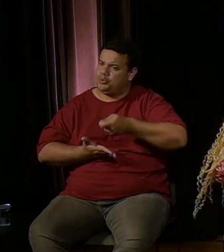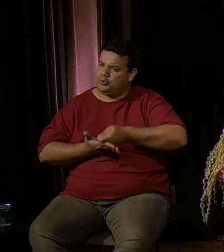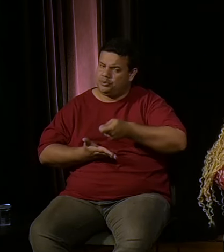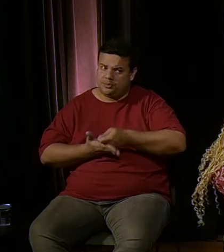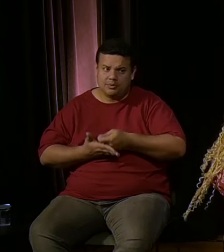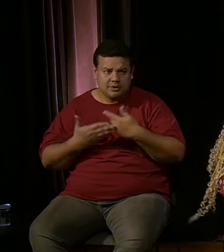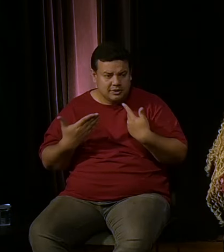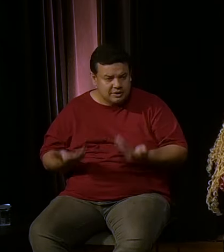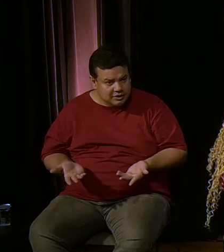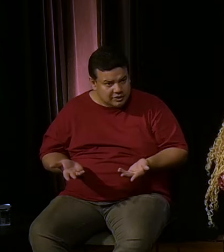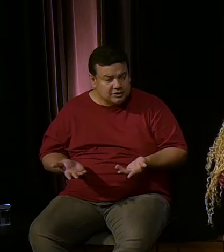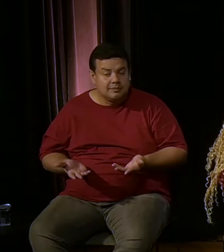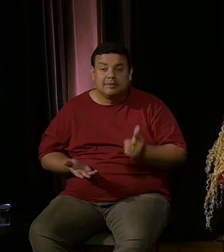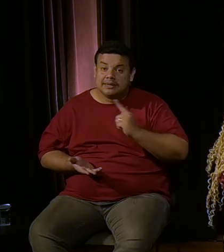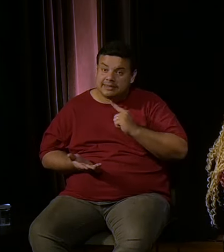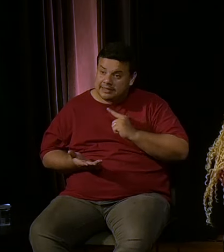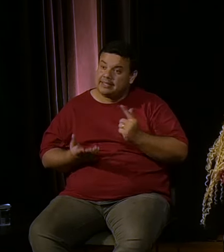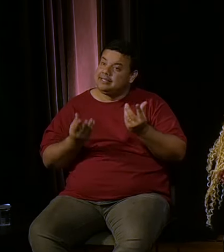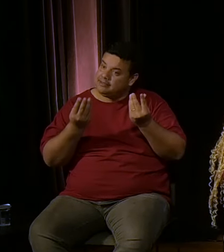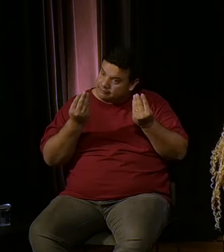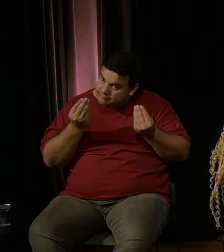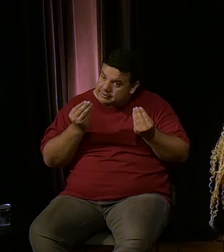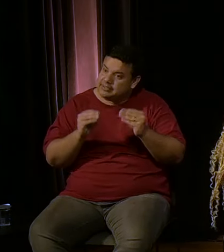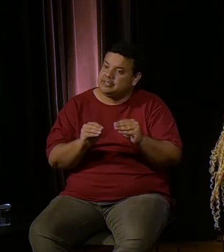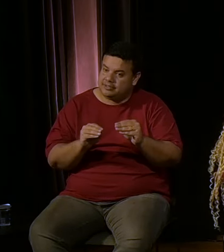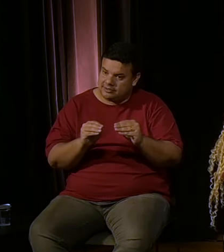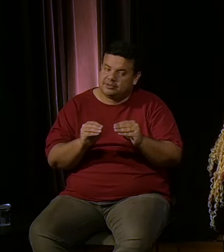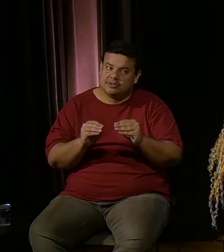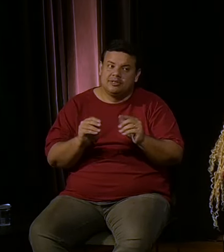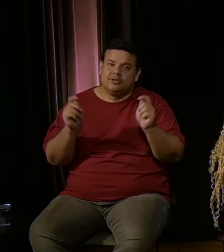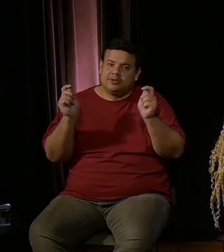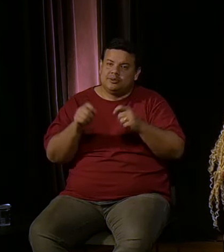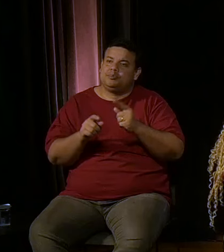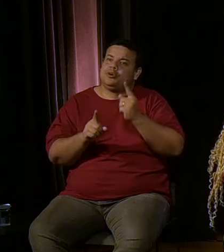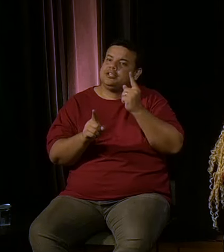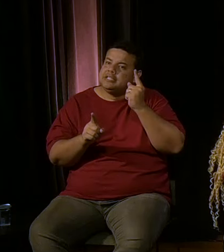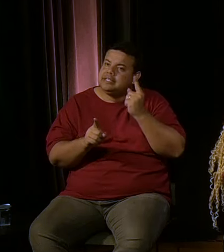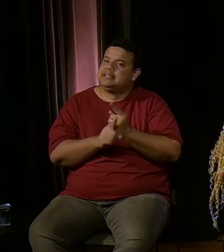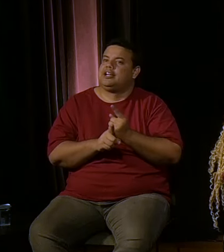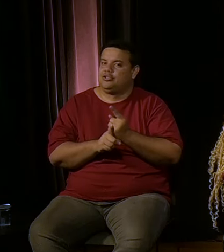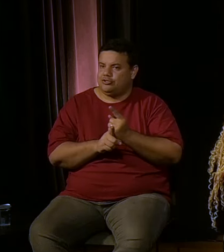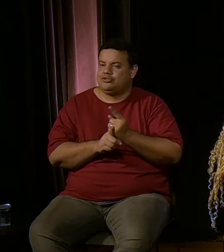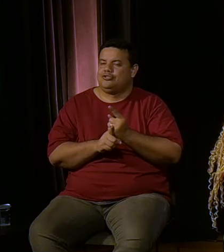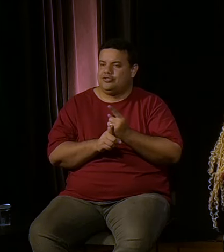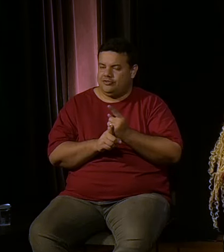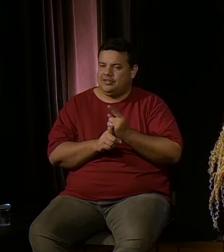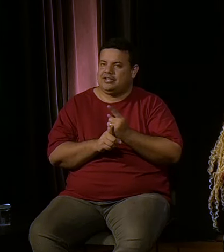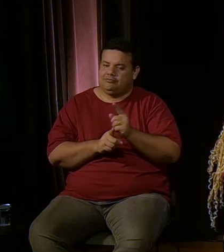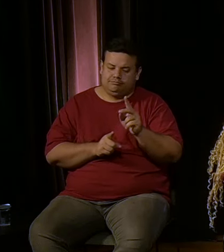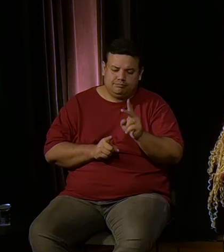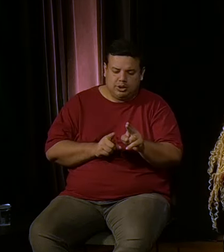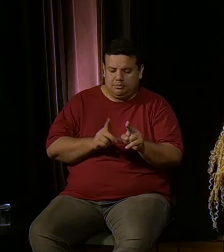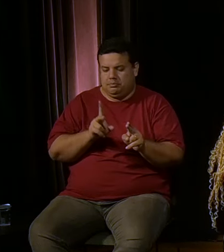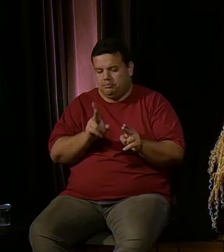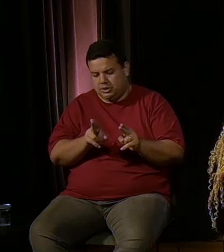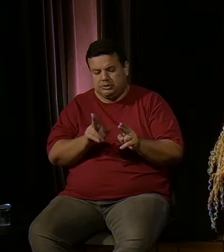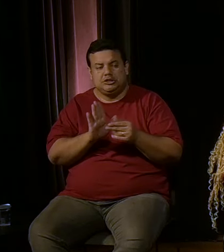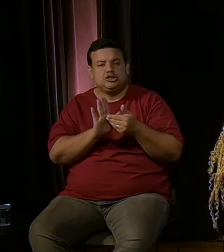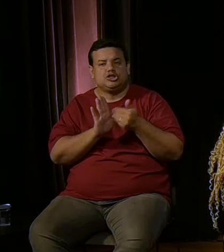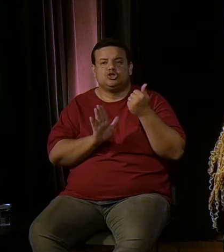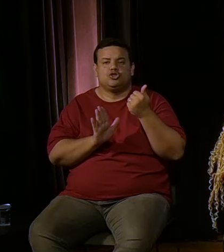ele inserido de forma que você pudesse identificar o retalho que foi